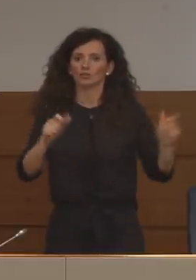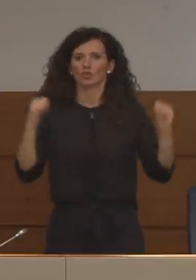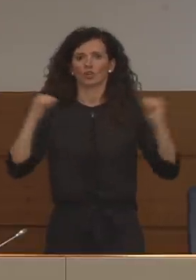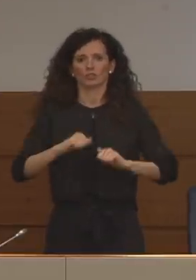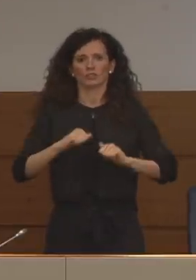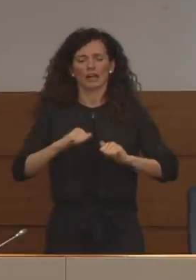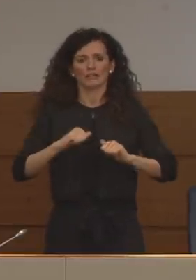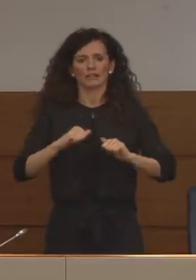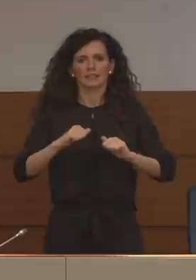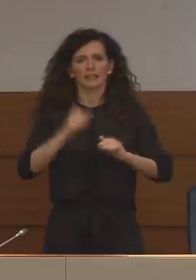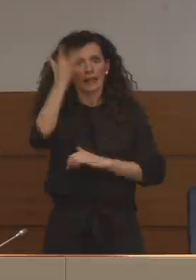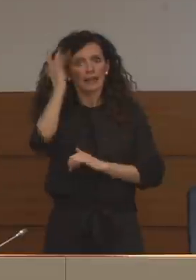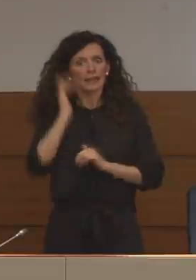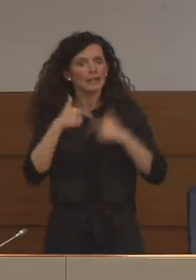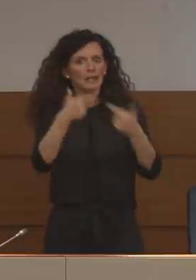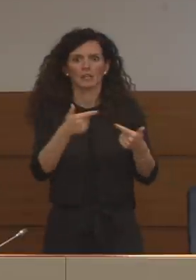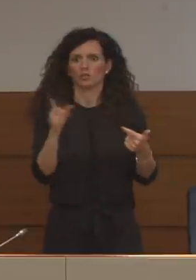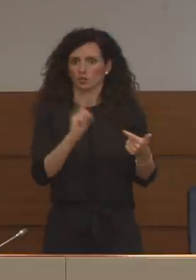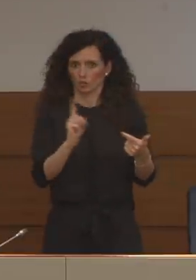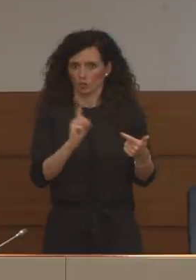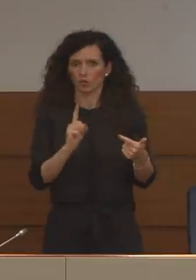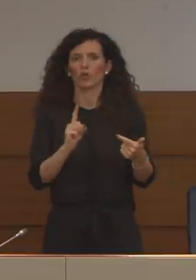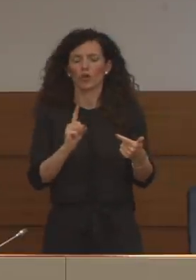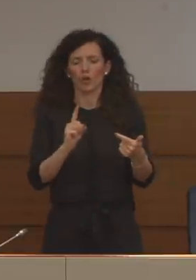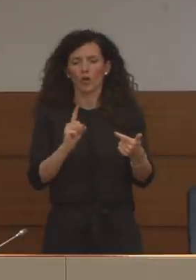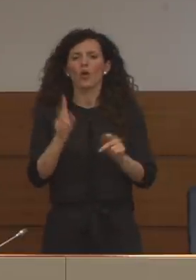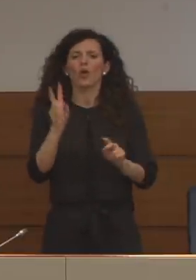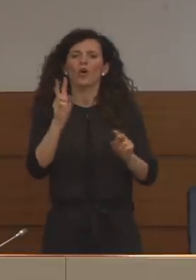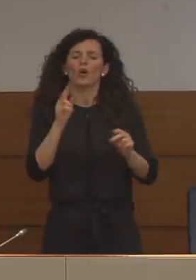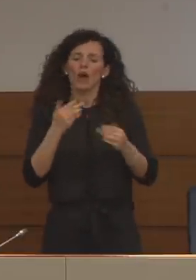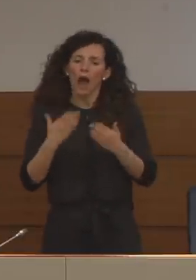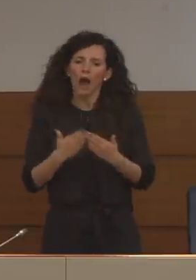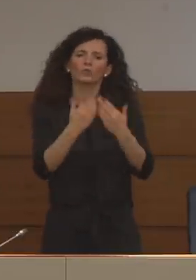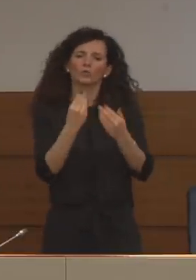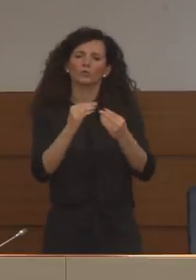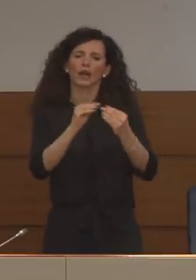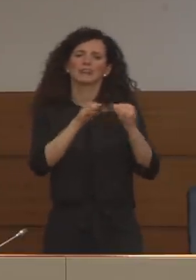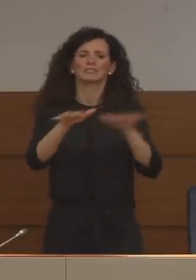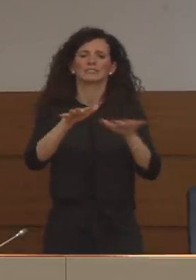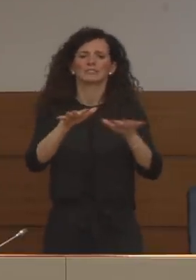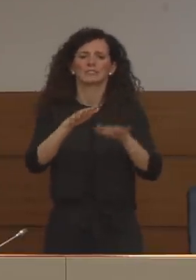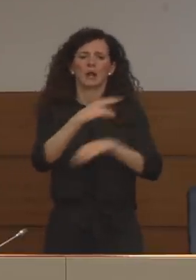ma anche per la tenuta del sistema sanitario nazionale